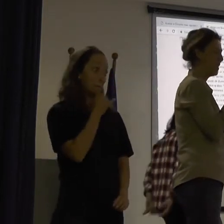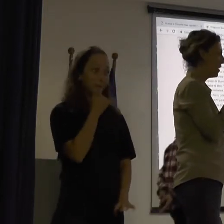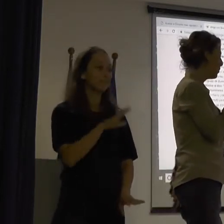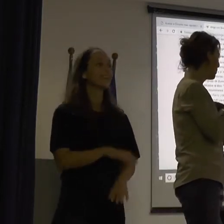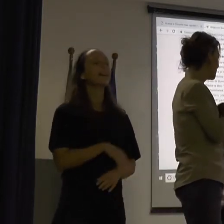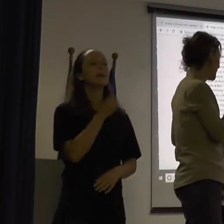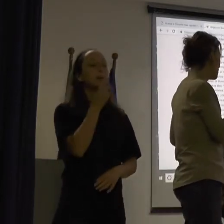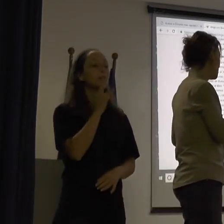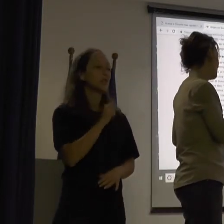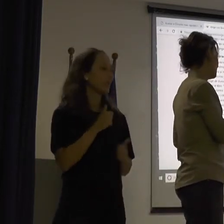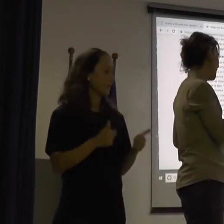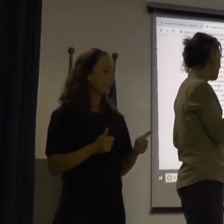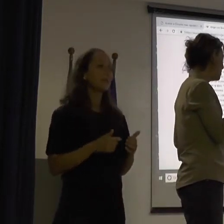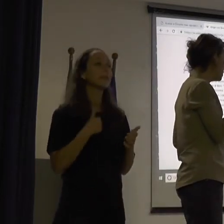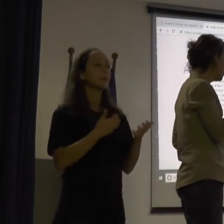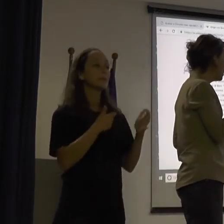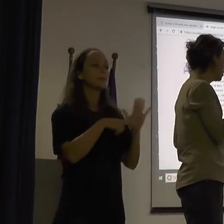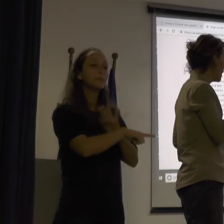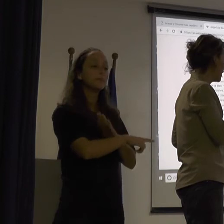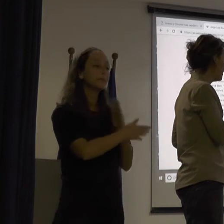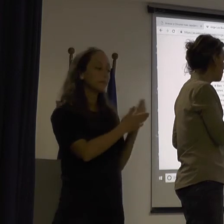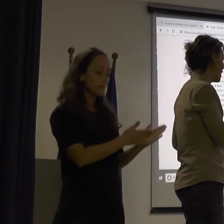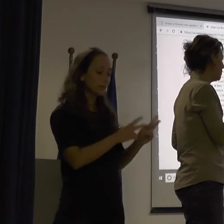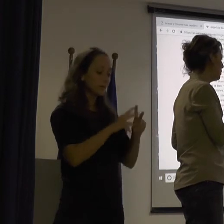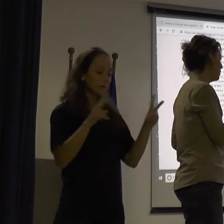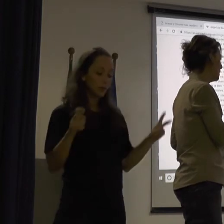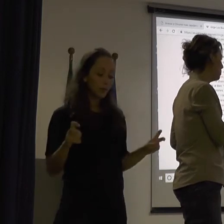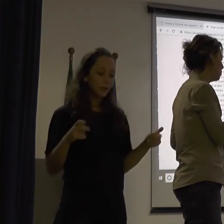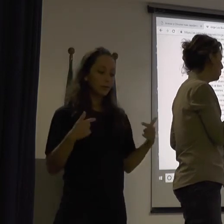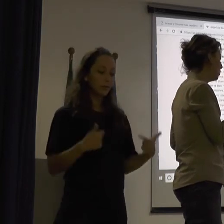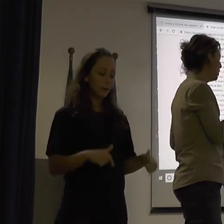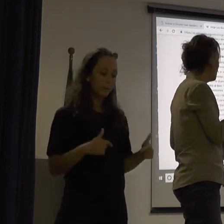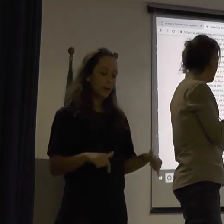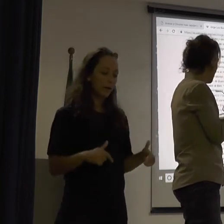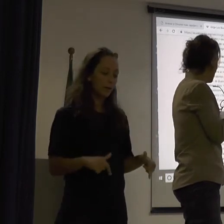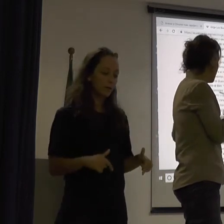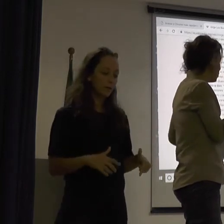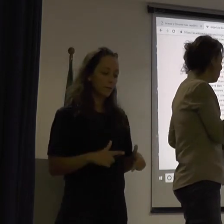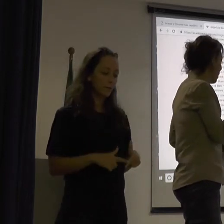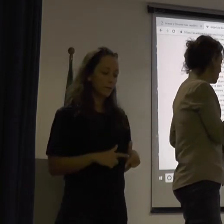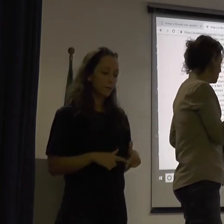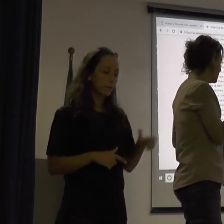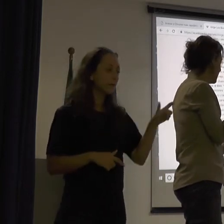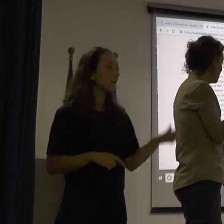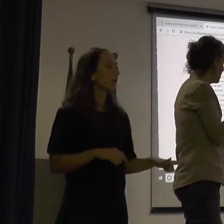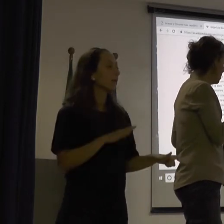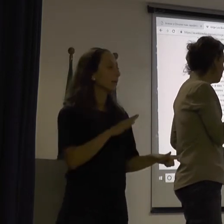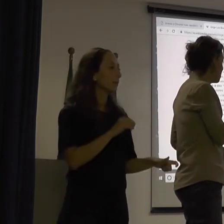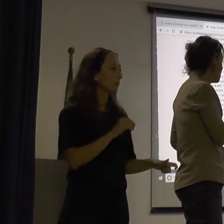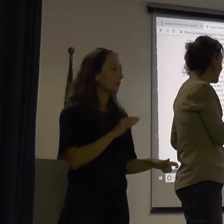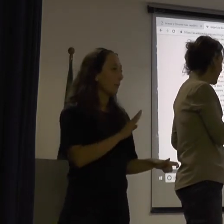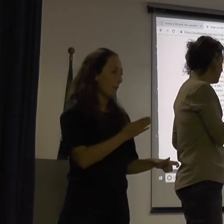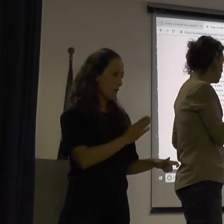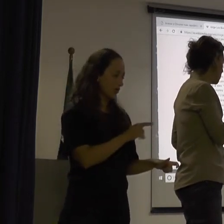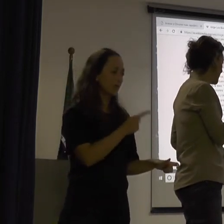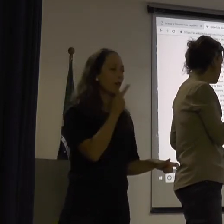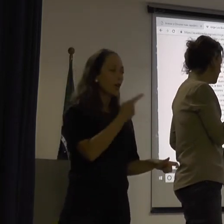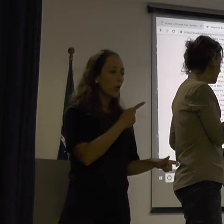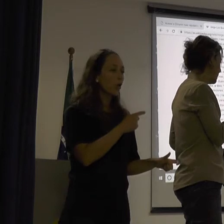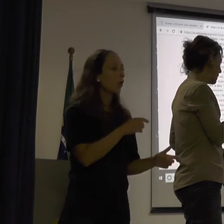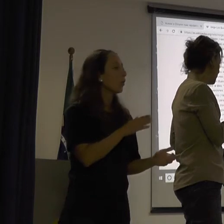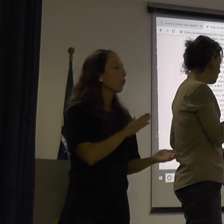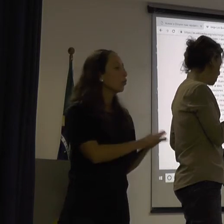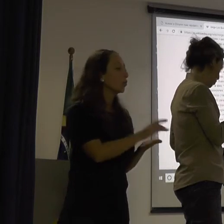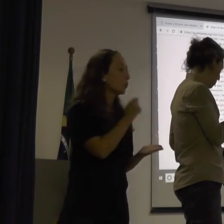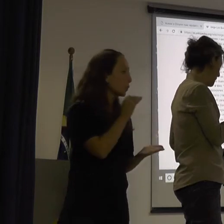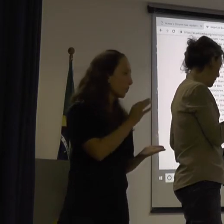Bom dia, eu gostaria de perguntar, Walter, sobre aquele trabalho do Borges, que você disse que não foi publicado, as compilações